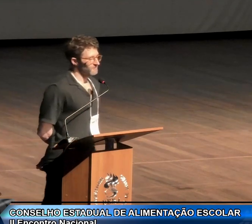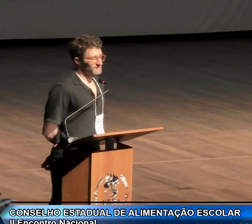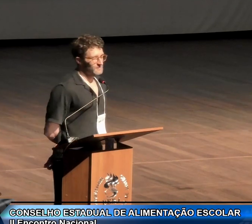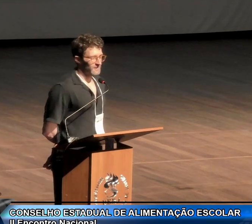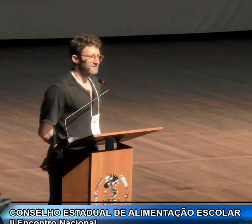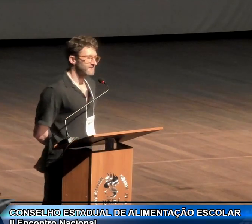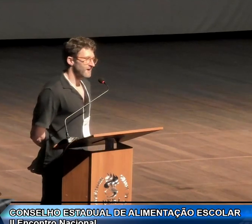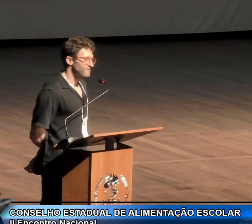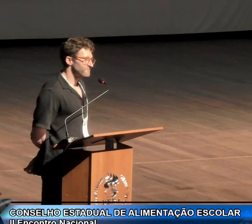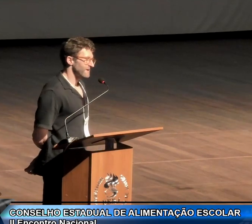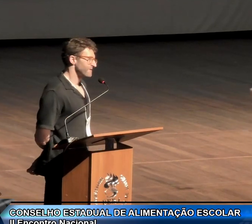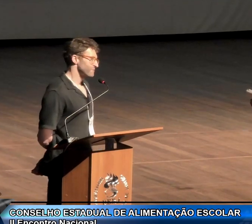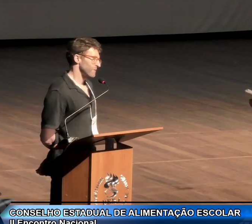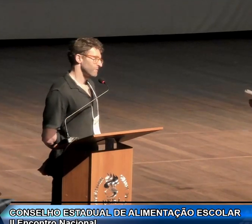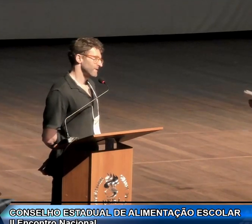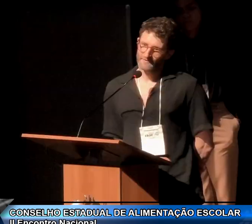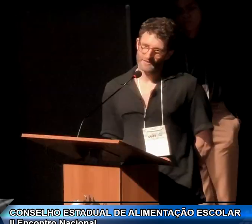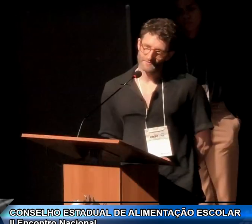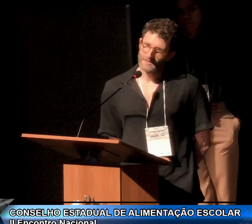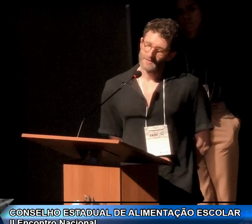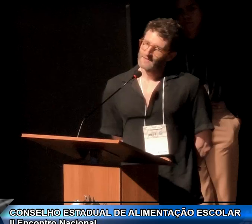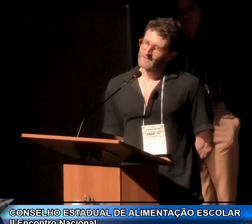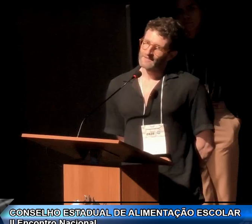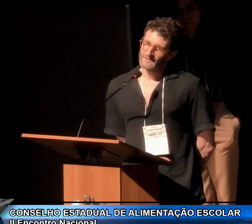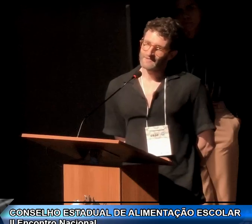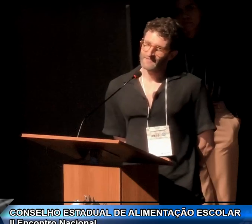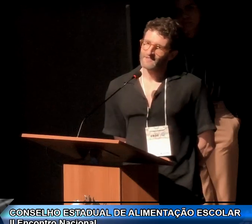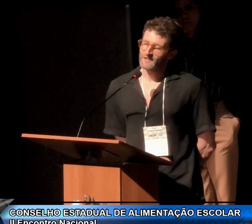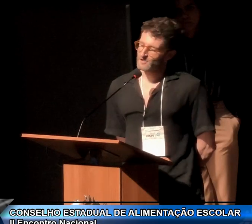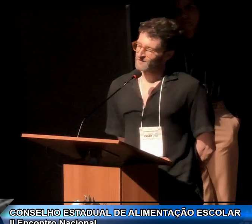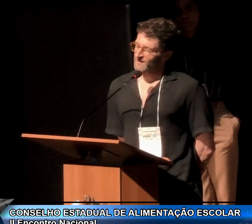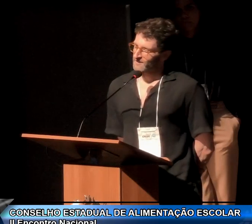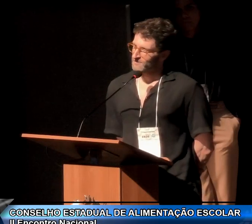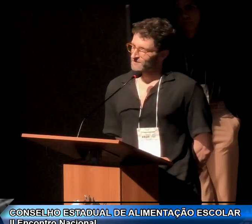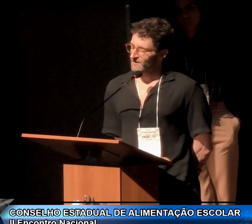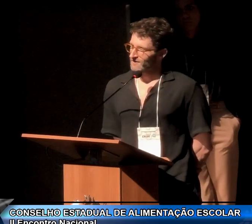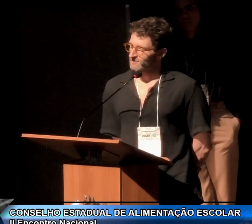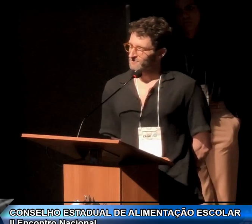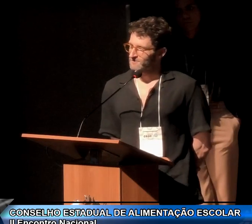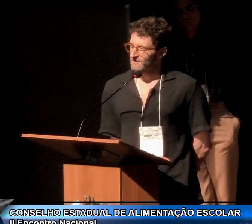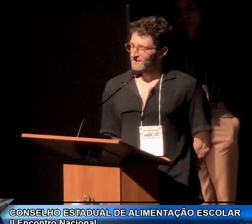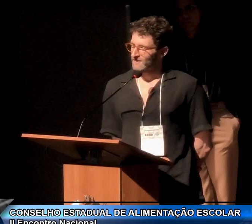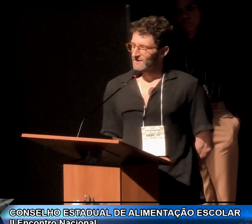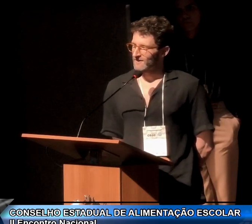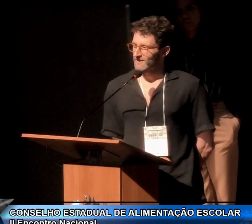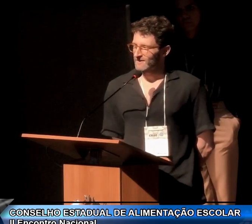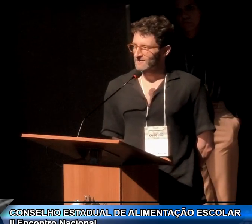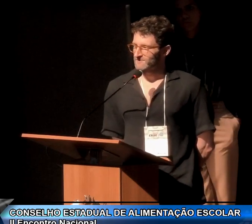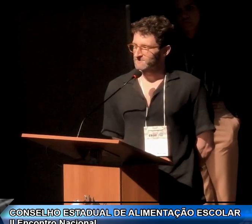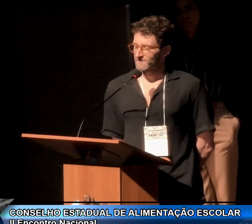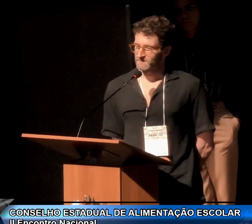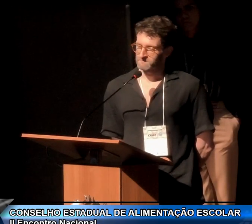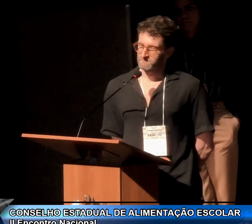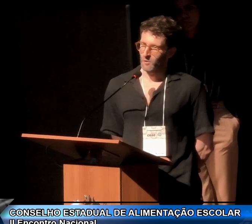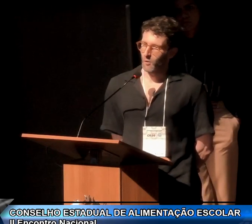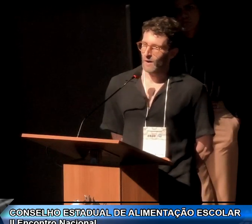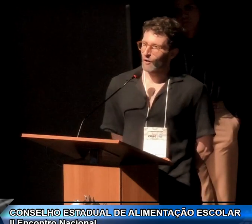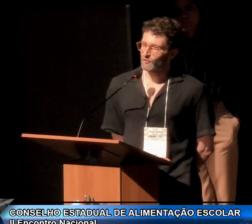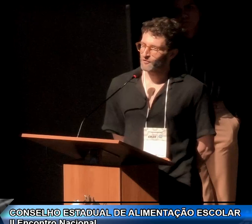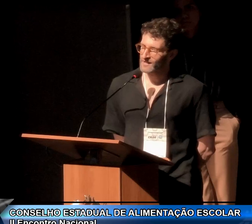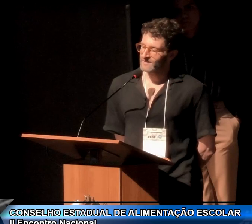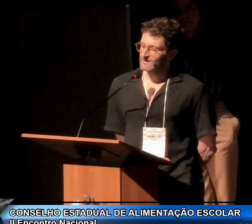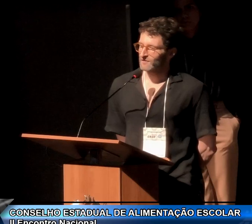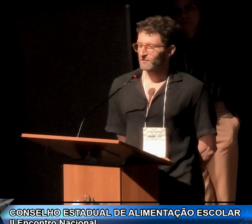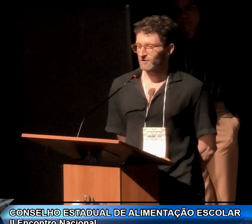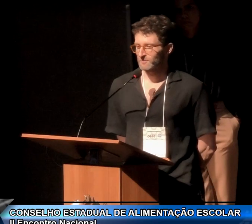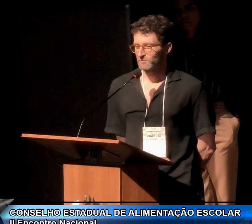fórmula da escola não é aceitável mais uma outra assim se a seletividade de fato Ou